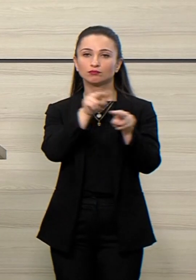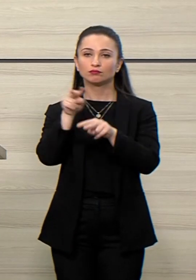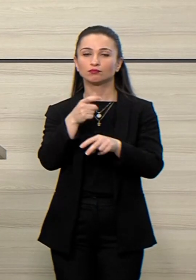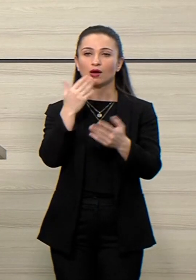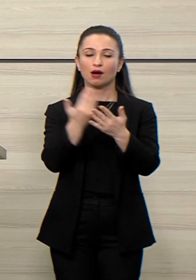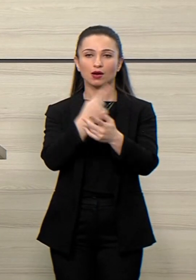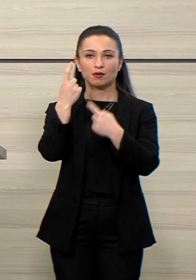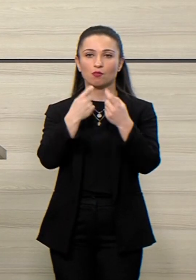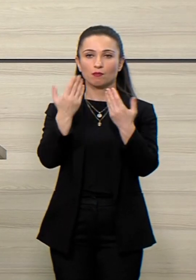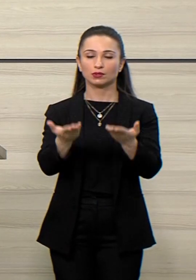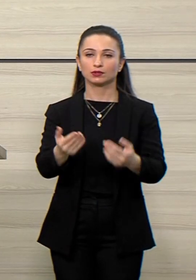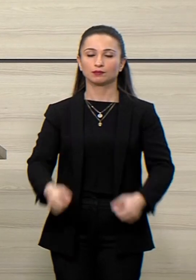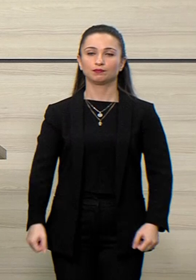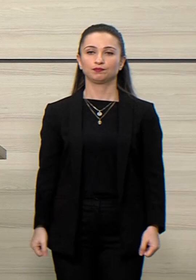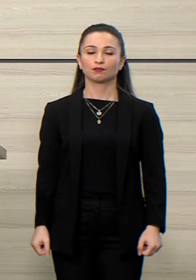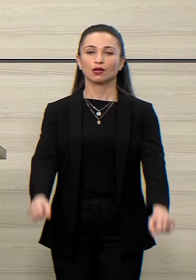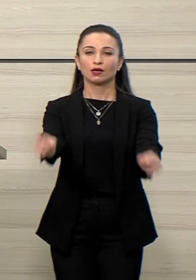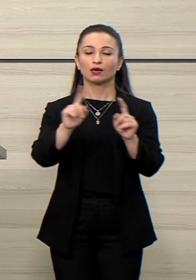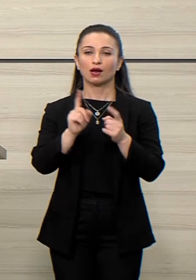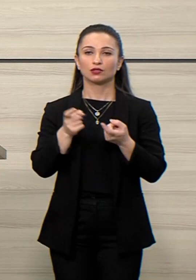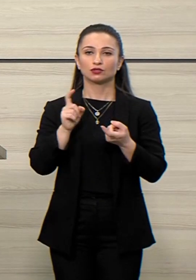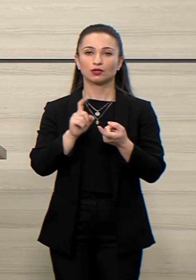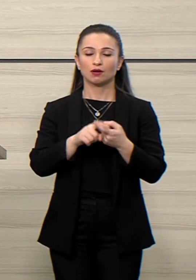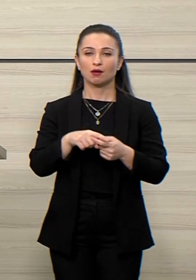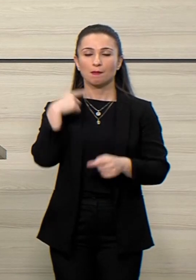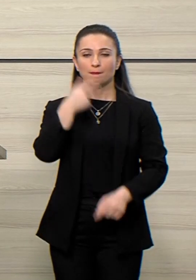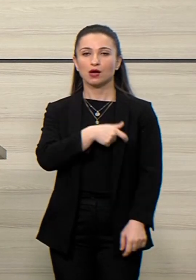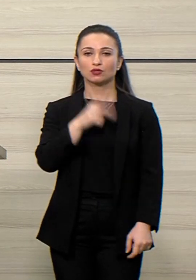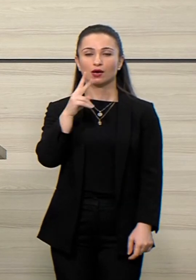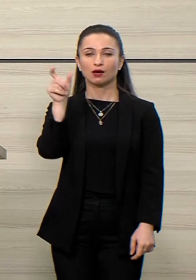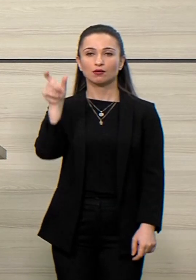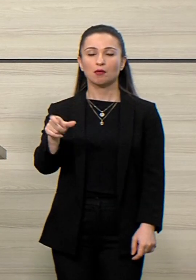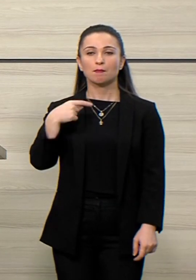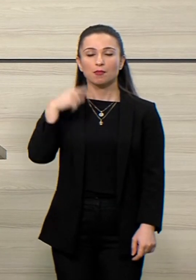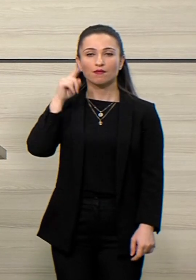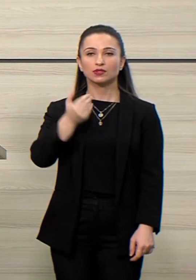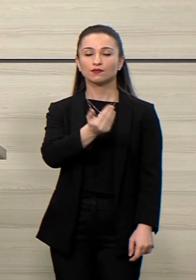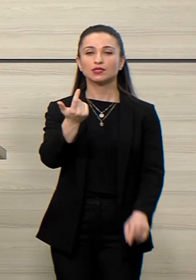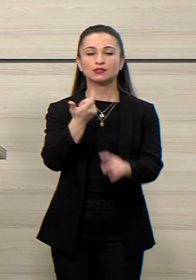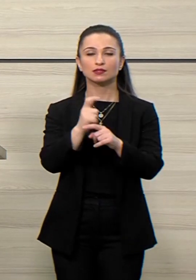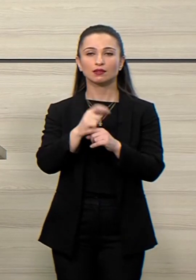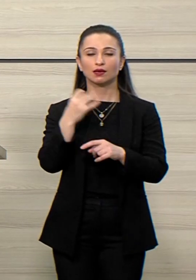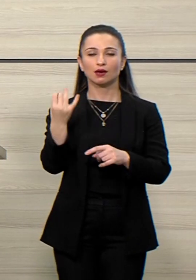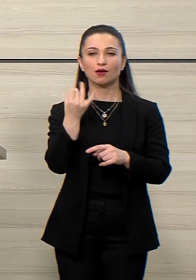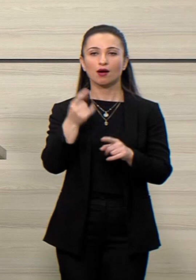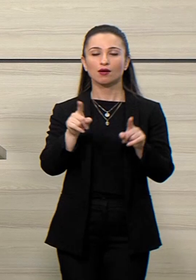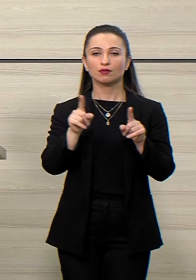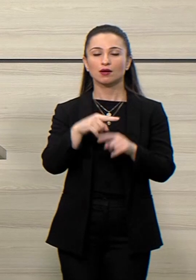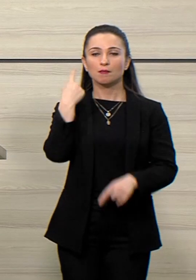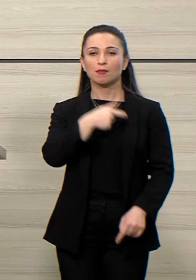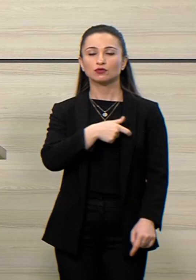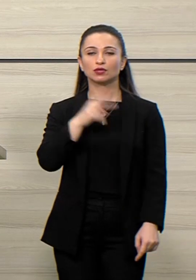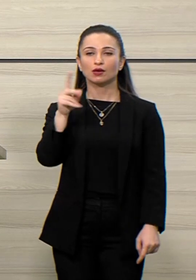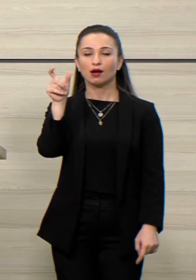ადევნოთ აღნიშნულ ინფორმაციას. რაც შეეხება მაჟორიტარ კანდიდატებს, მე ვიცი, რომ თქვენ ძალიან გაინტერესებთ ასევე